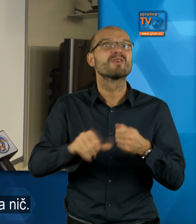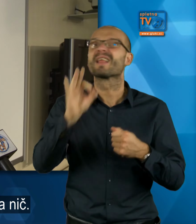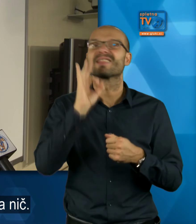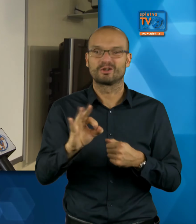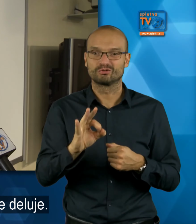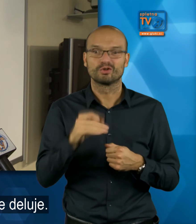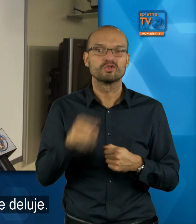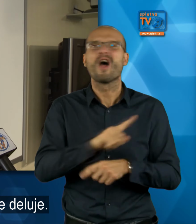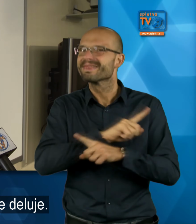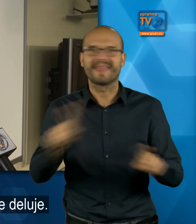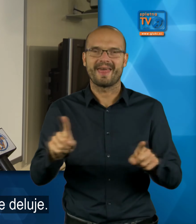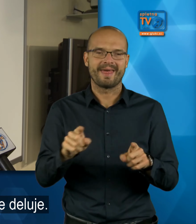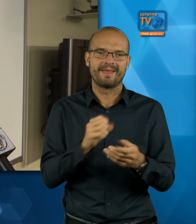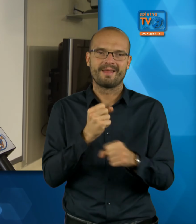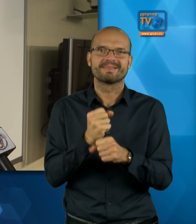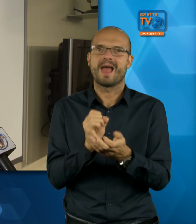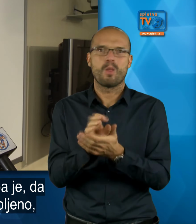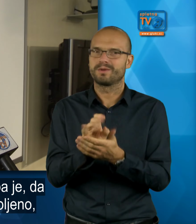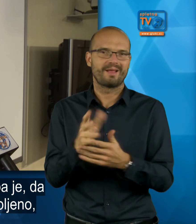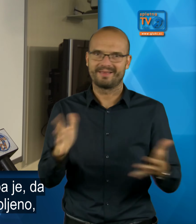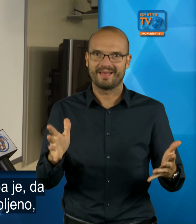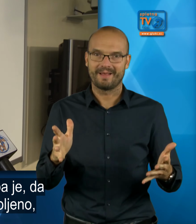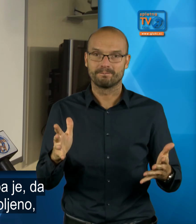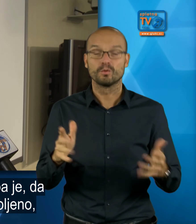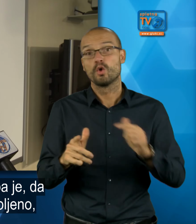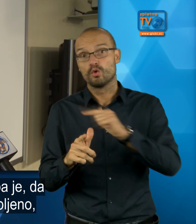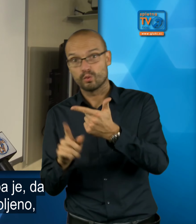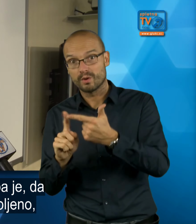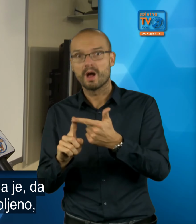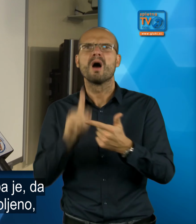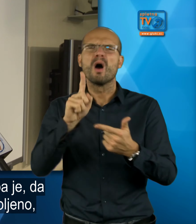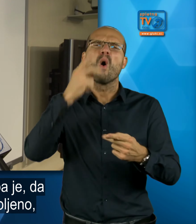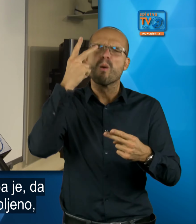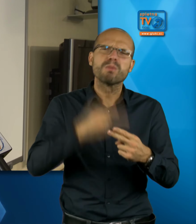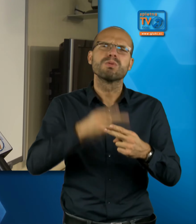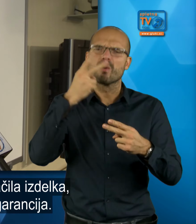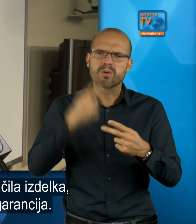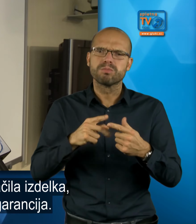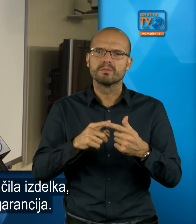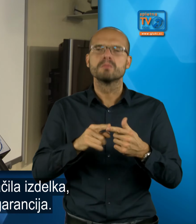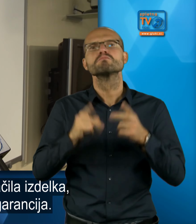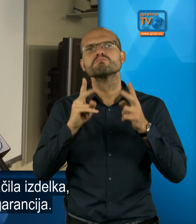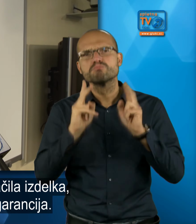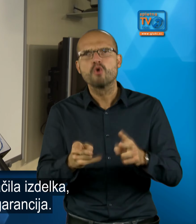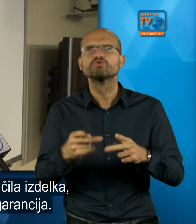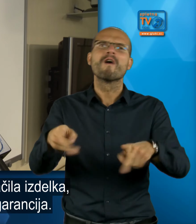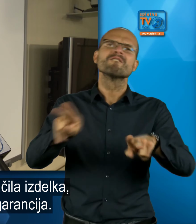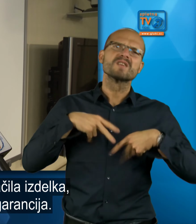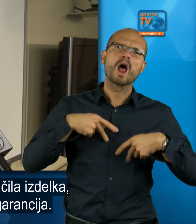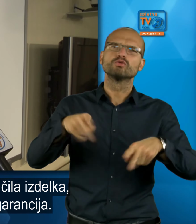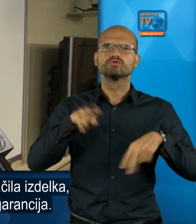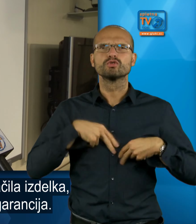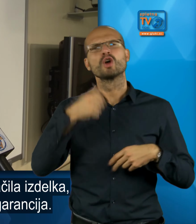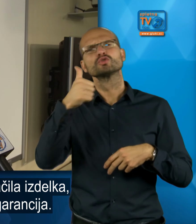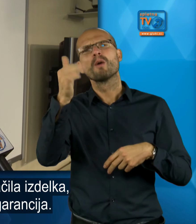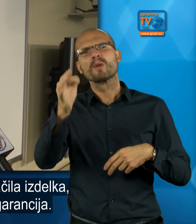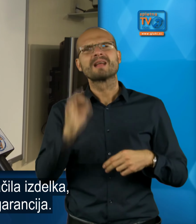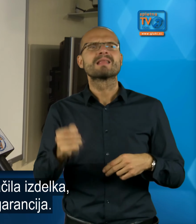prihraniš pa nič, kajti to ne deluje. Druga stvar pa je, kljub temu, da je bilo obljubljeno, da je možnost